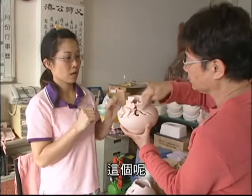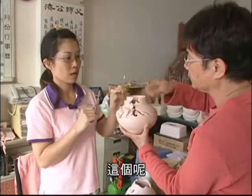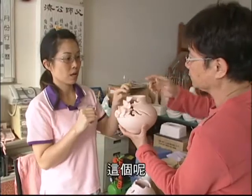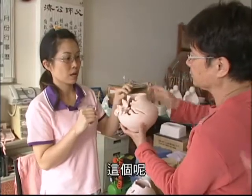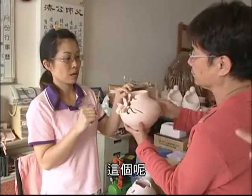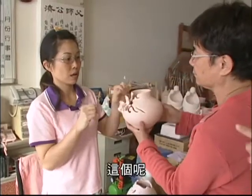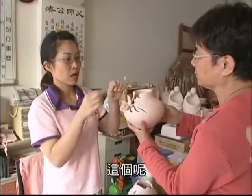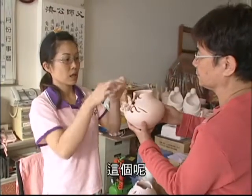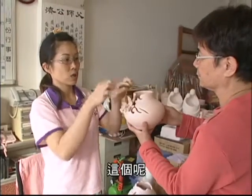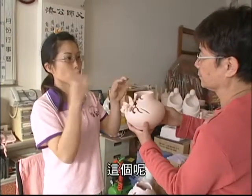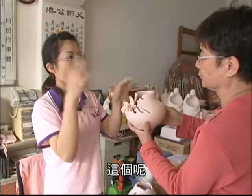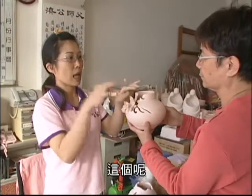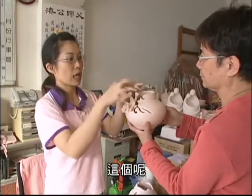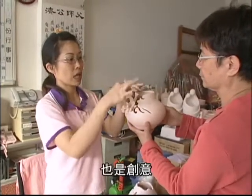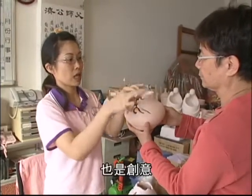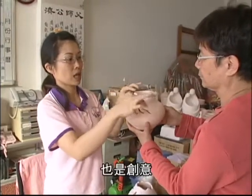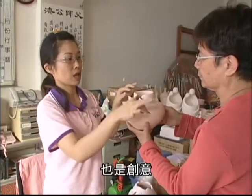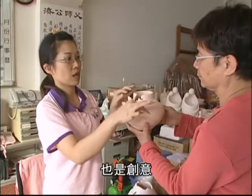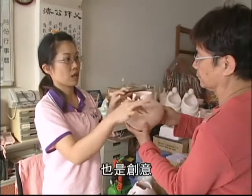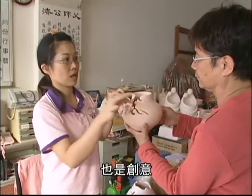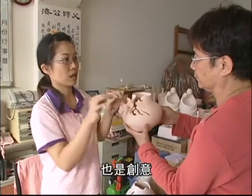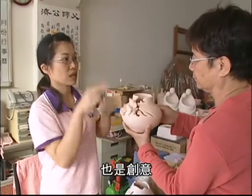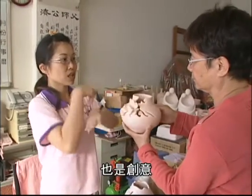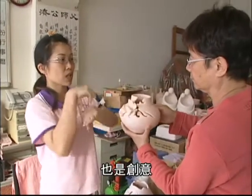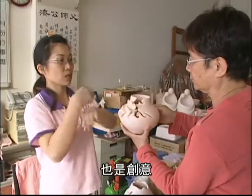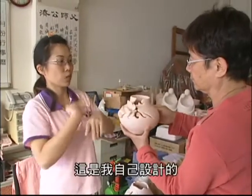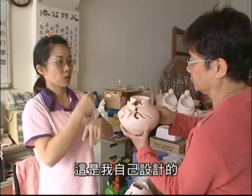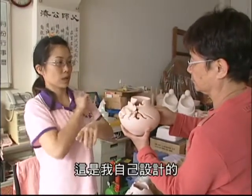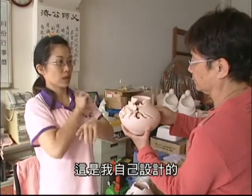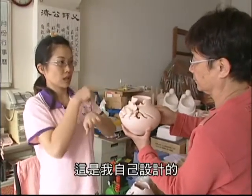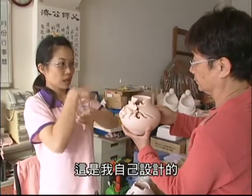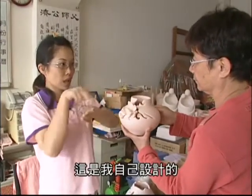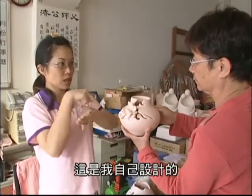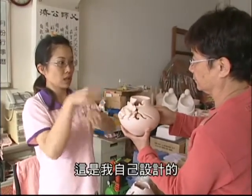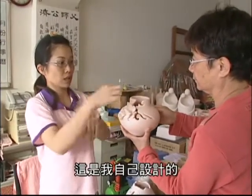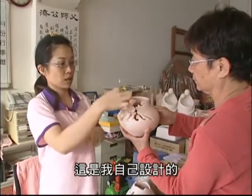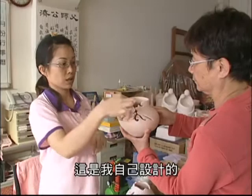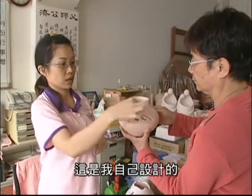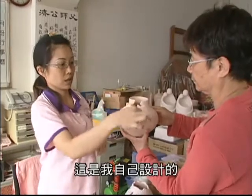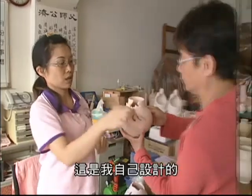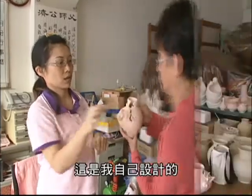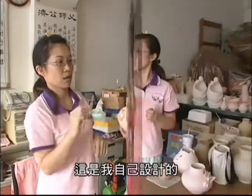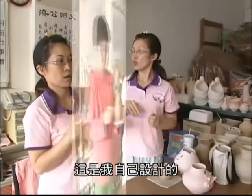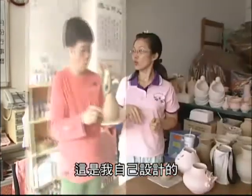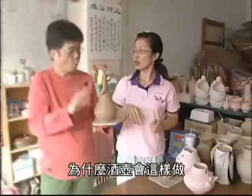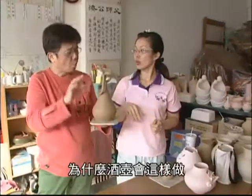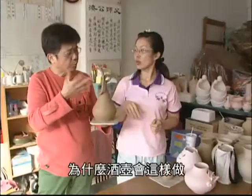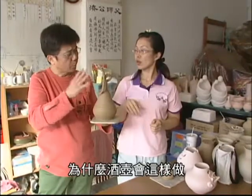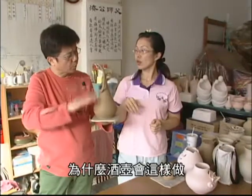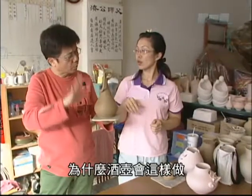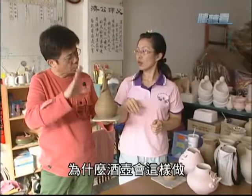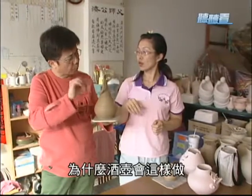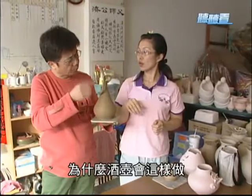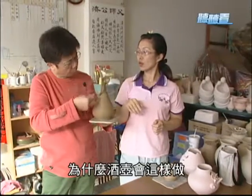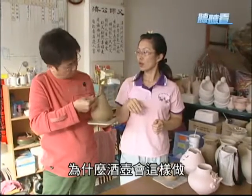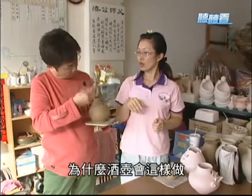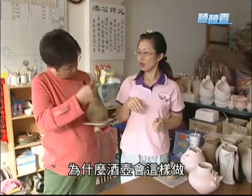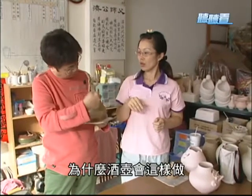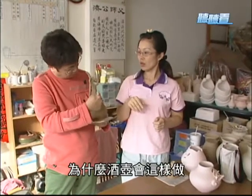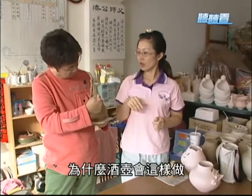哦， 也是创意，这是我自己设计的。 为什么酒壶会这样